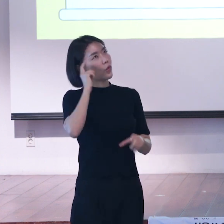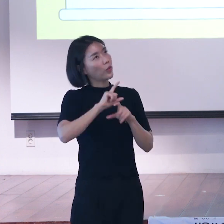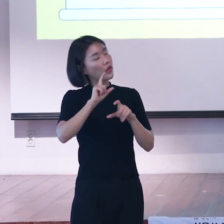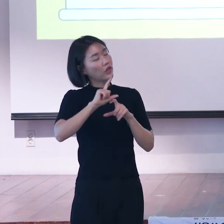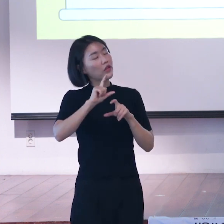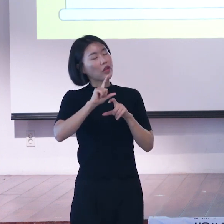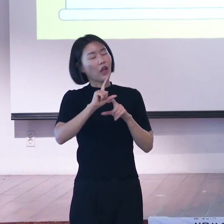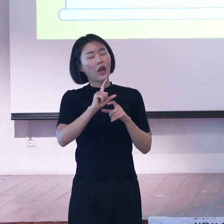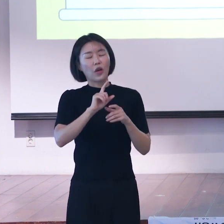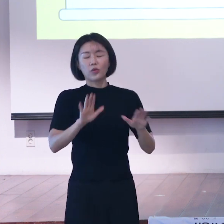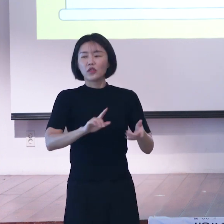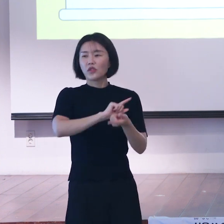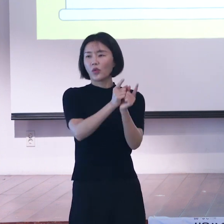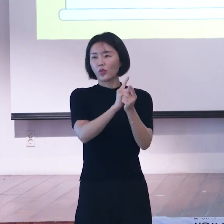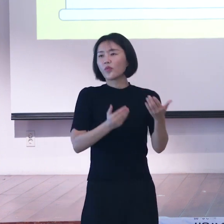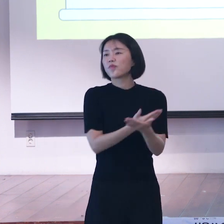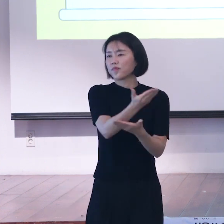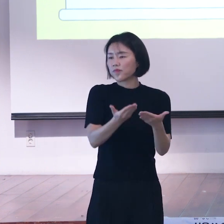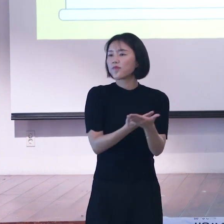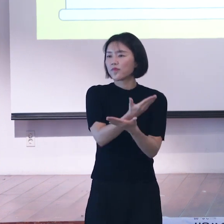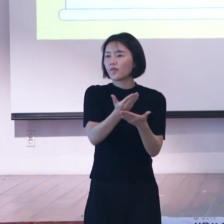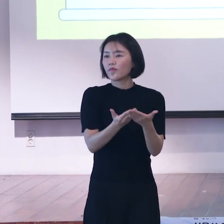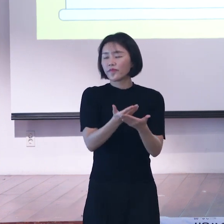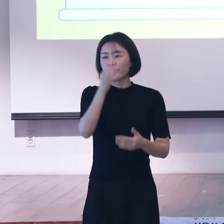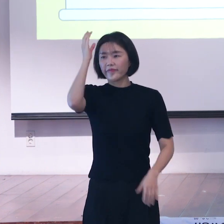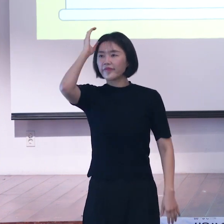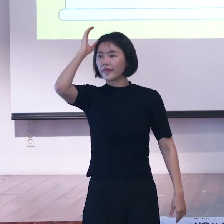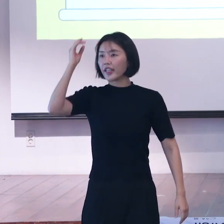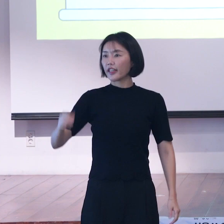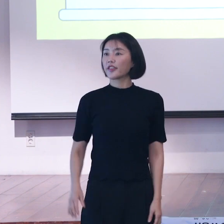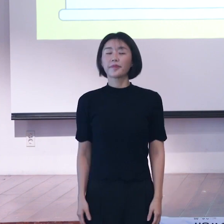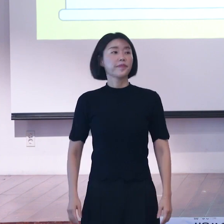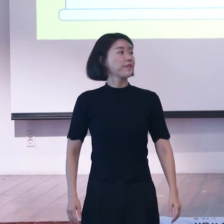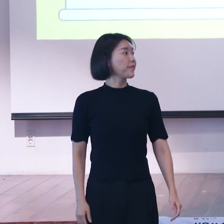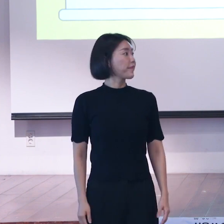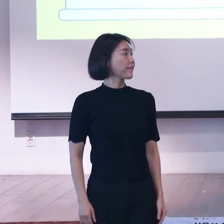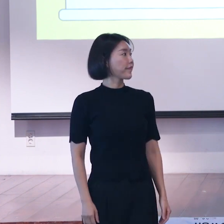고민해보시고 그런 유익한 시간이 되셨으면 좋겠습니다.